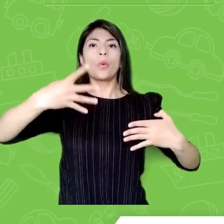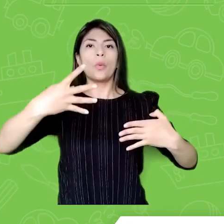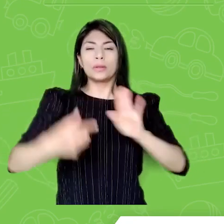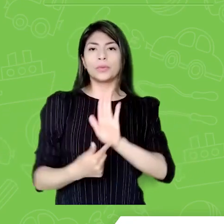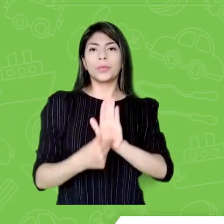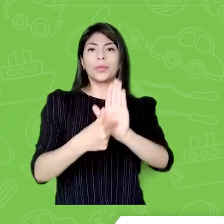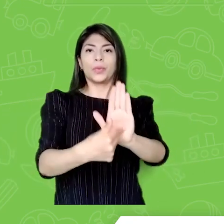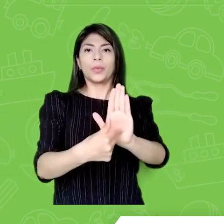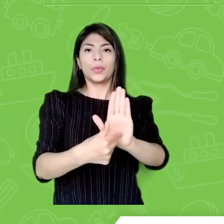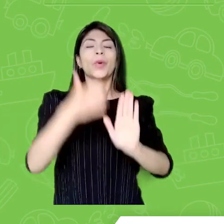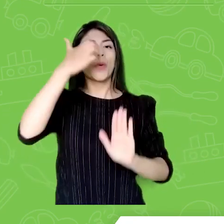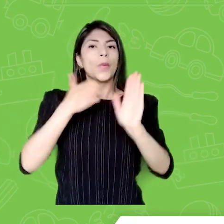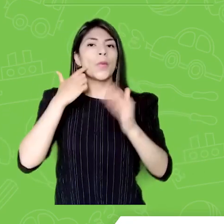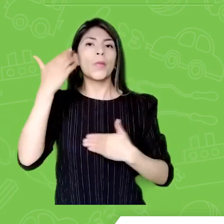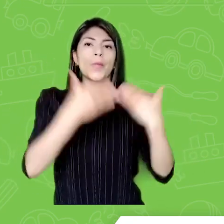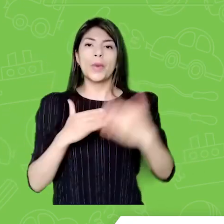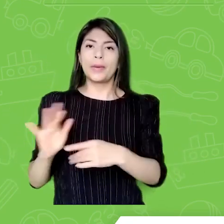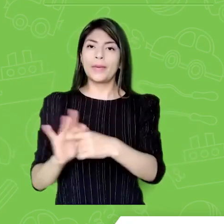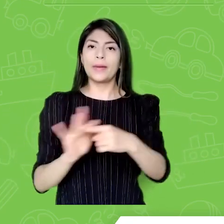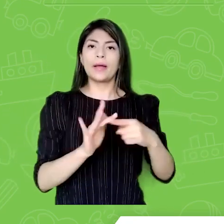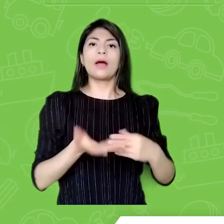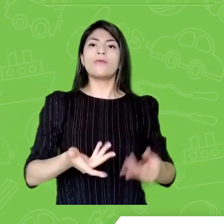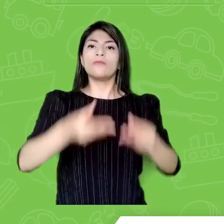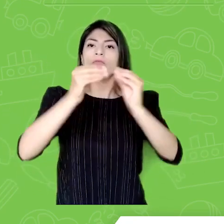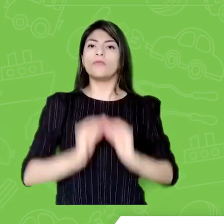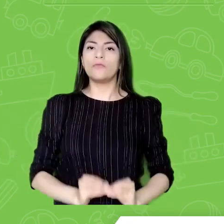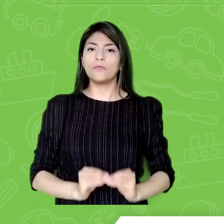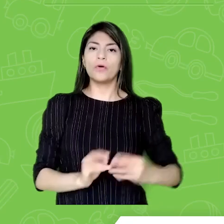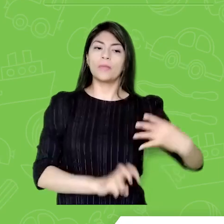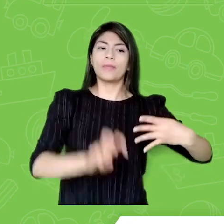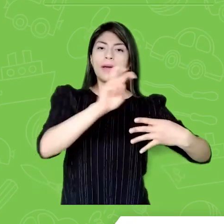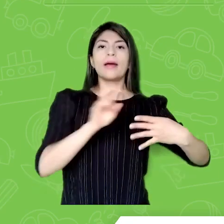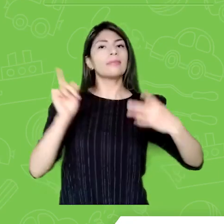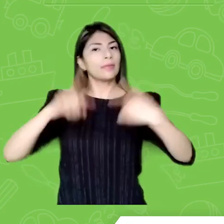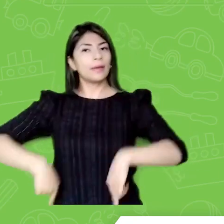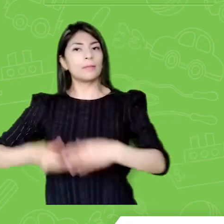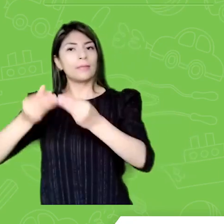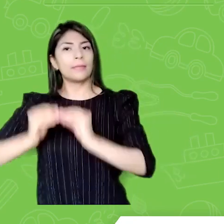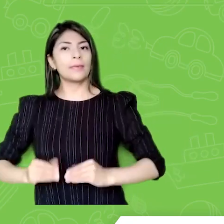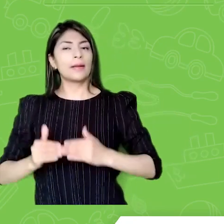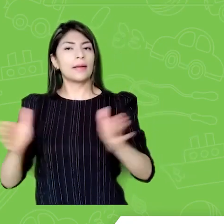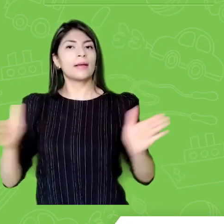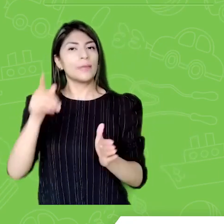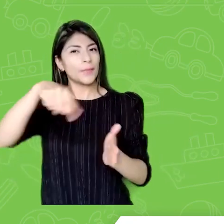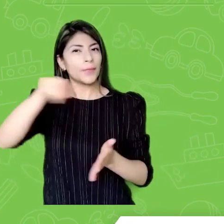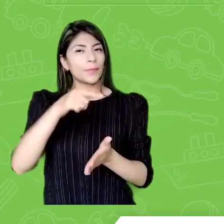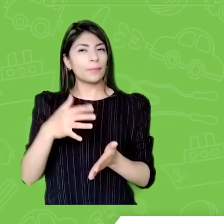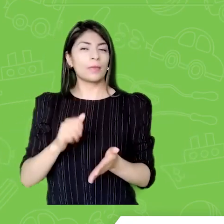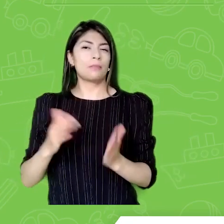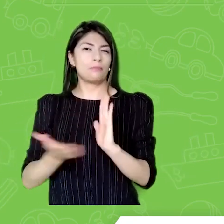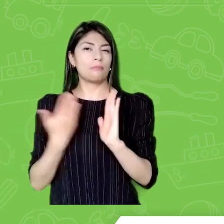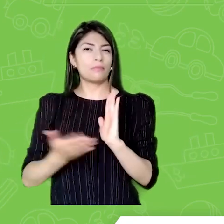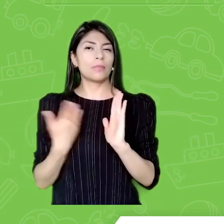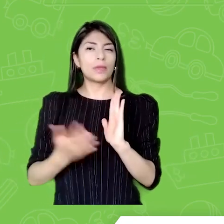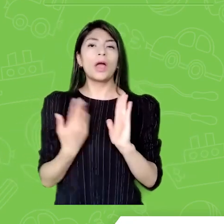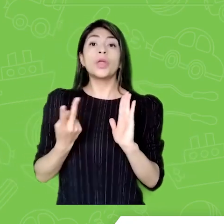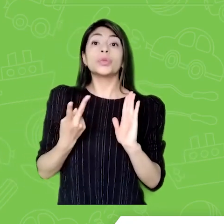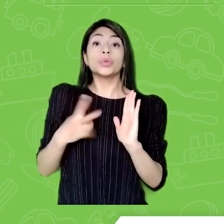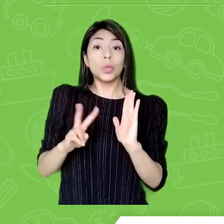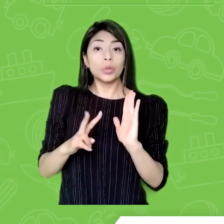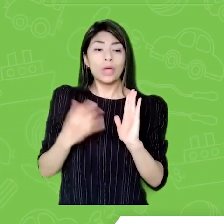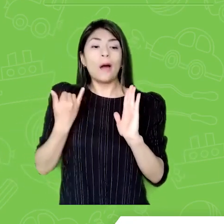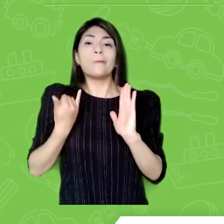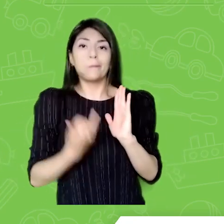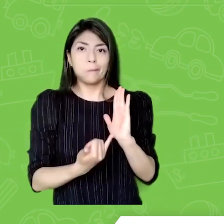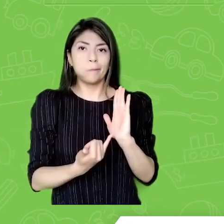4. Pruebas a aplicar en el proceso de selección en las modalidades de ascenso y abierto. Por favor remitirse a la